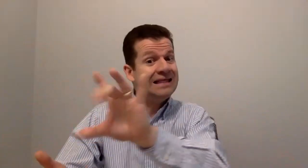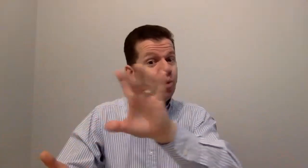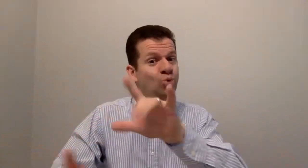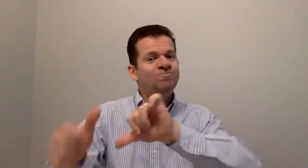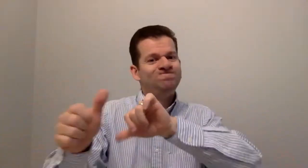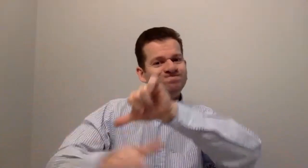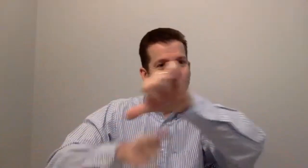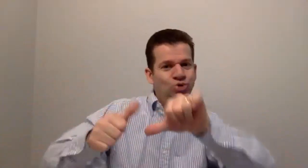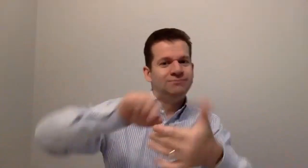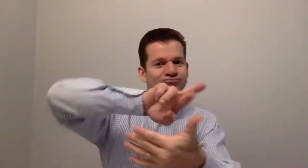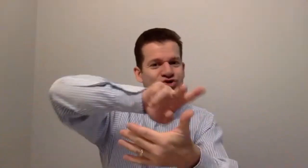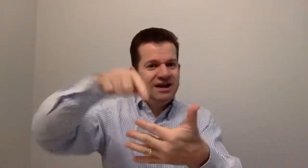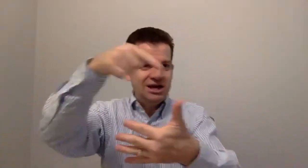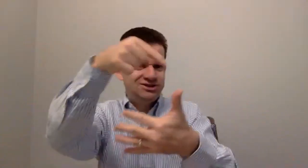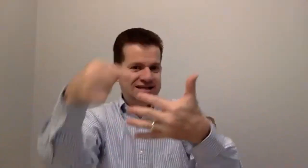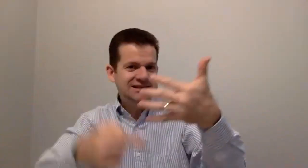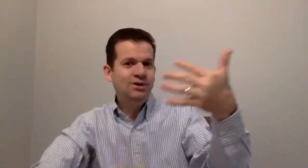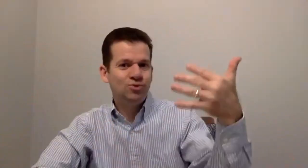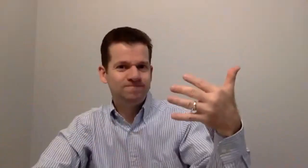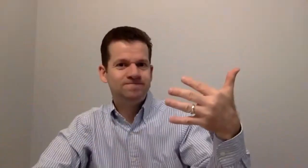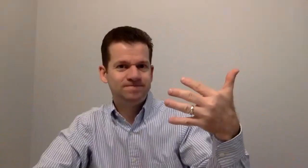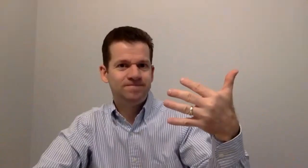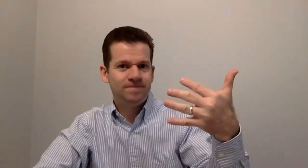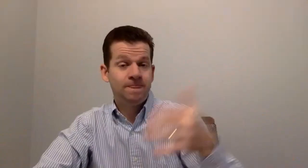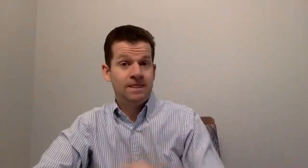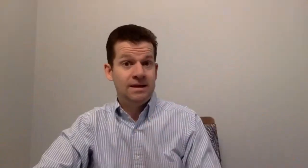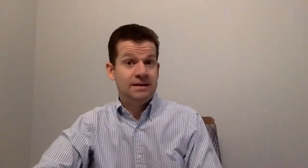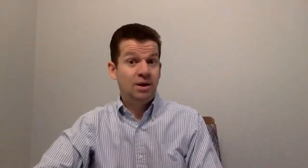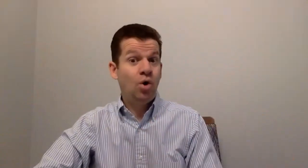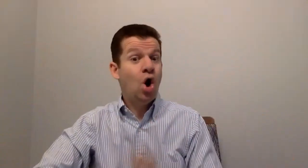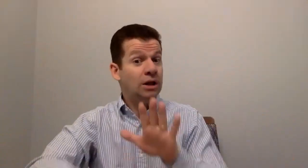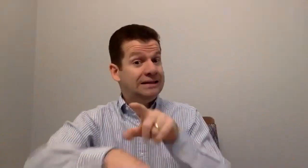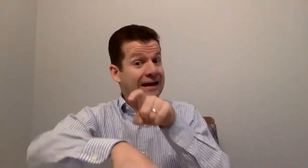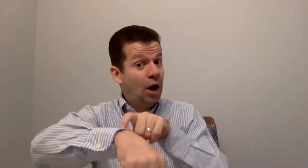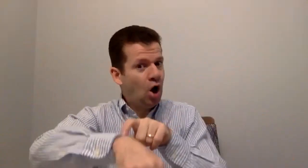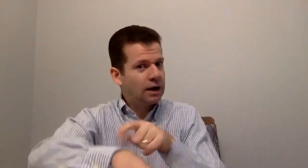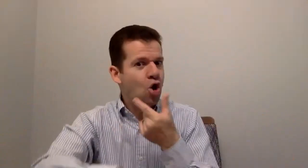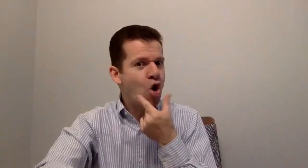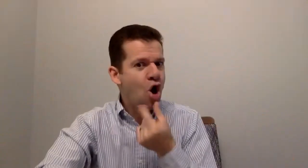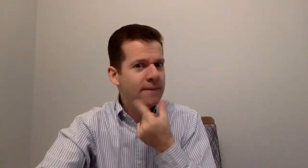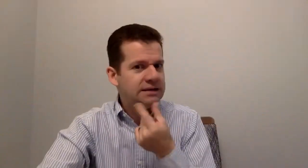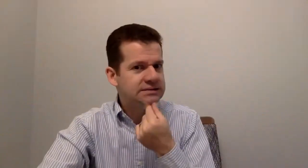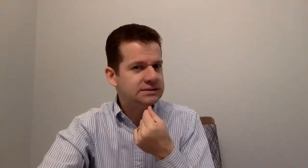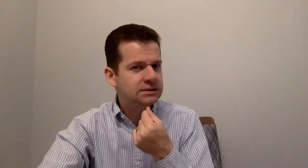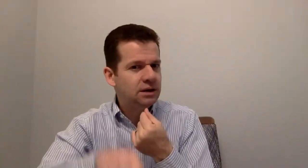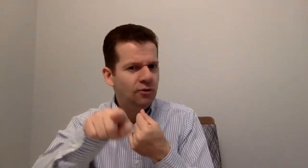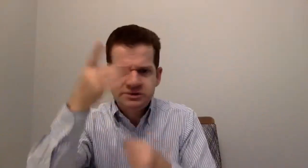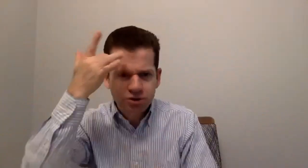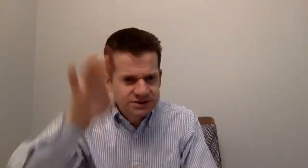Cada um muda, diferente. Tem 5. Então, tá na hora. Homens, você não